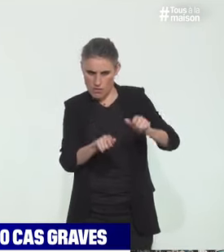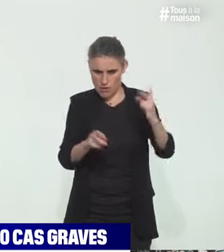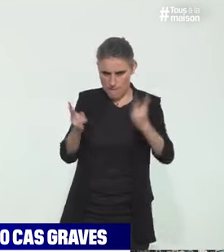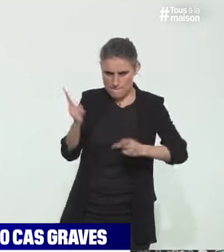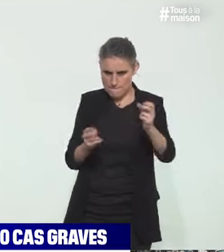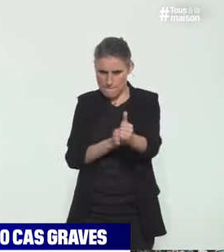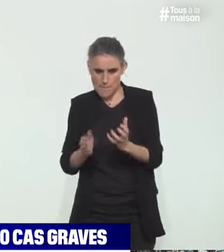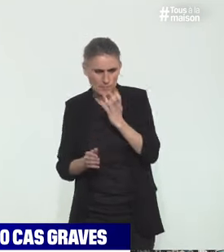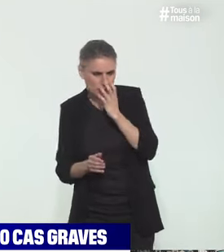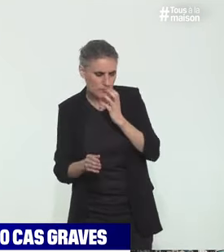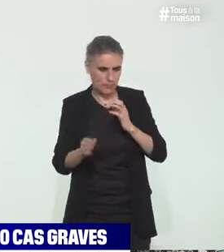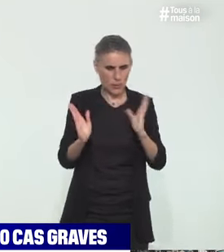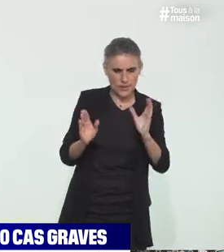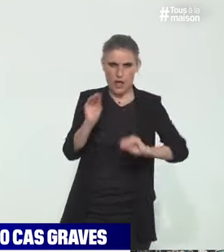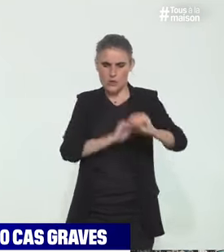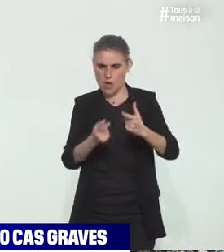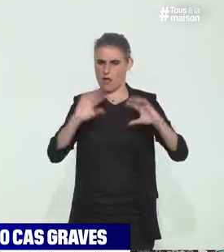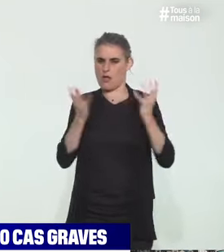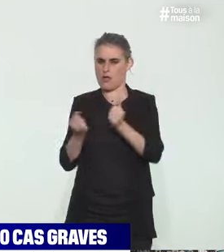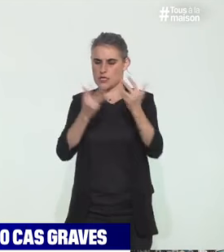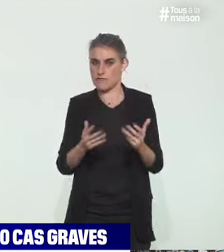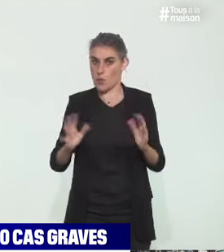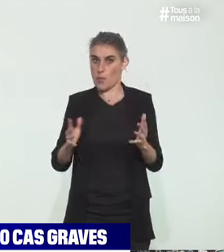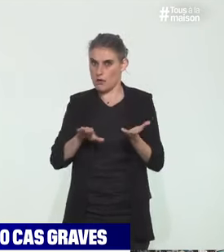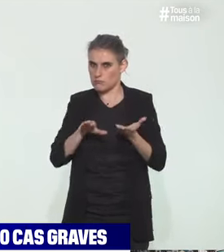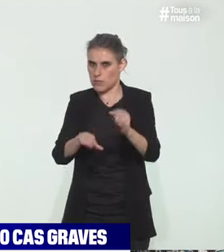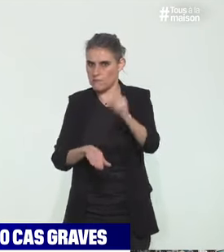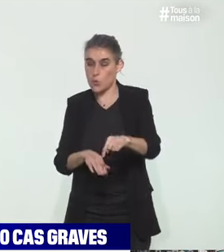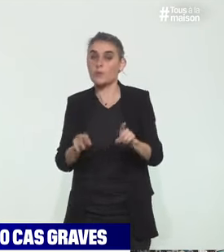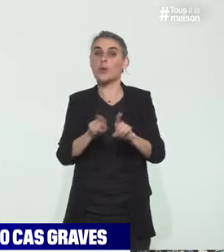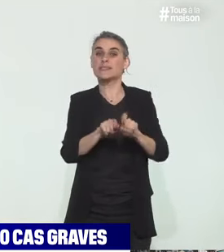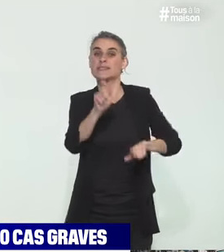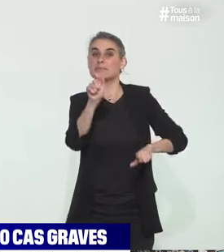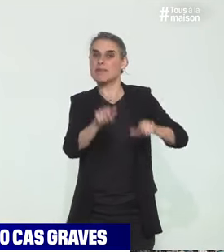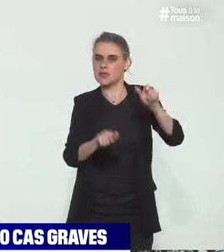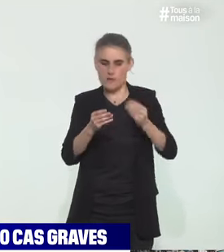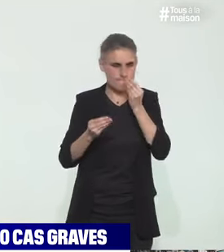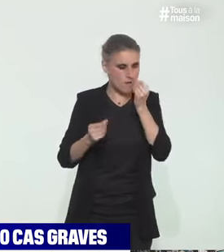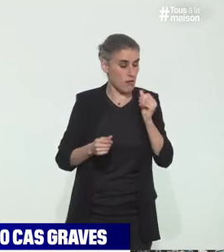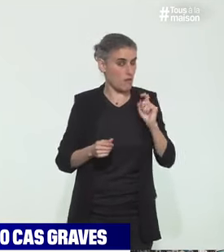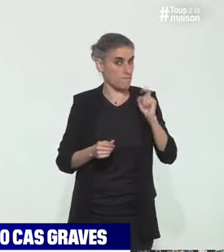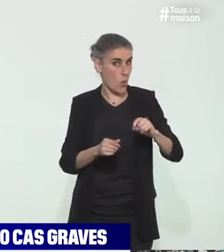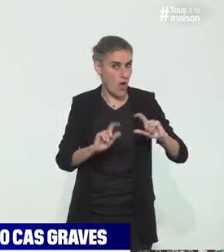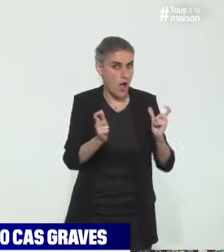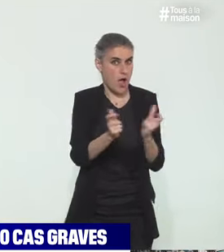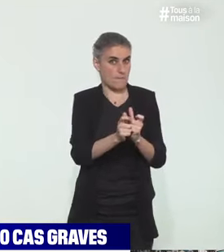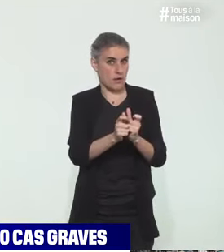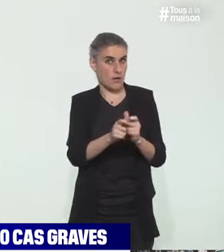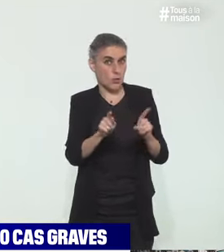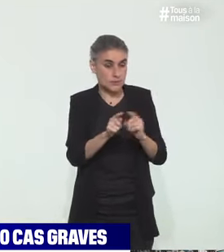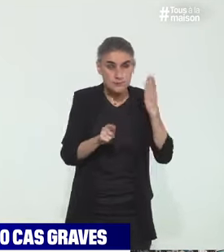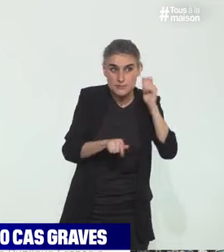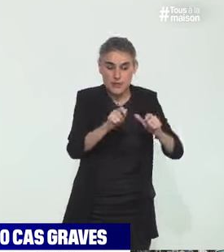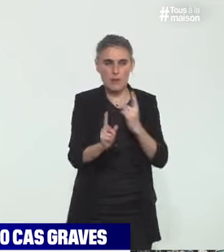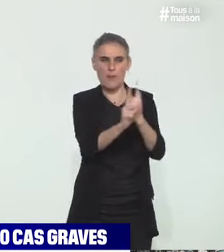le 11 mai, et du nombre de personnes, et ça c'est un chiffre important, que nous aurons à dépister et à prendre en charge en termes de cas contacts pour être